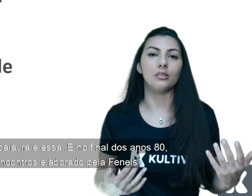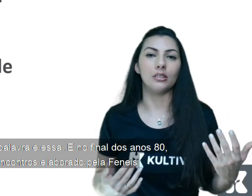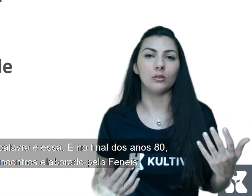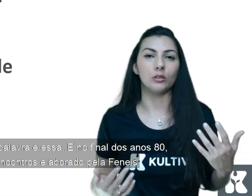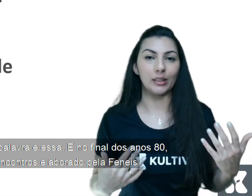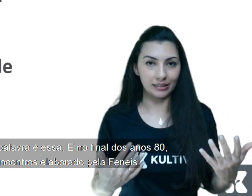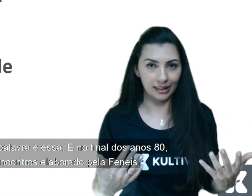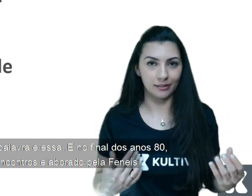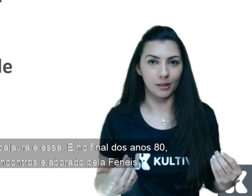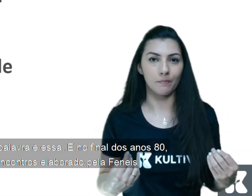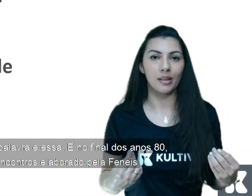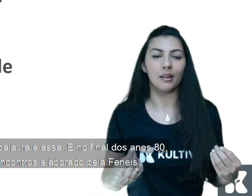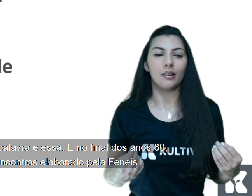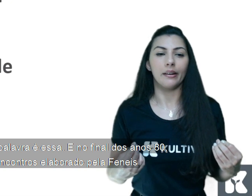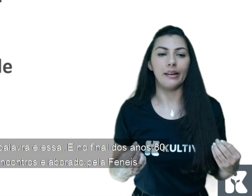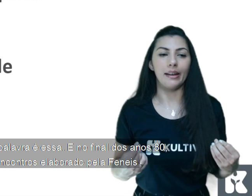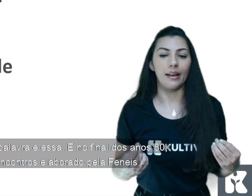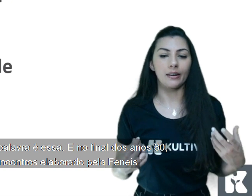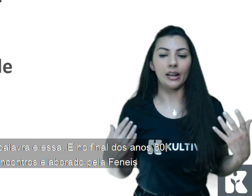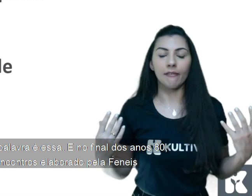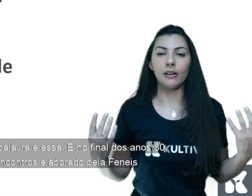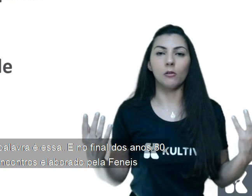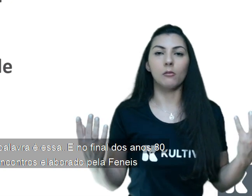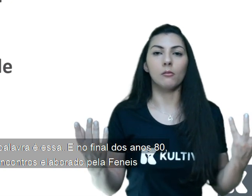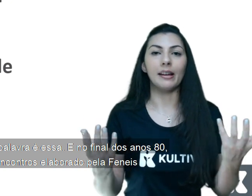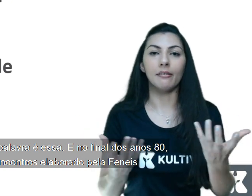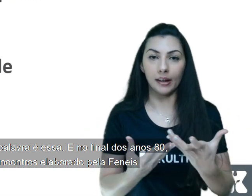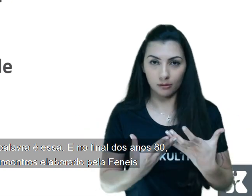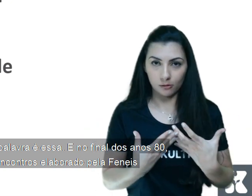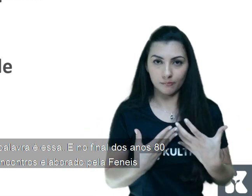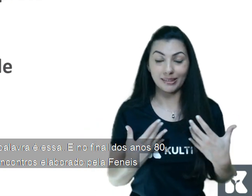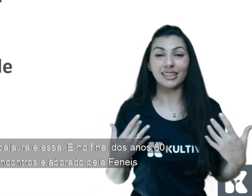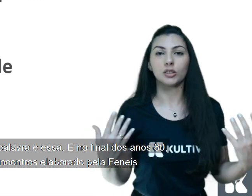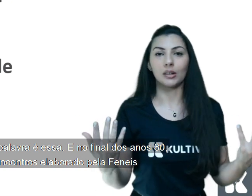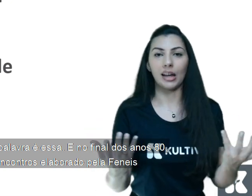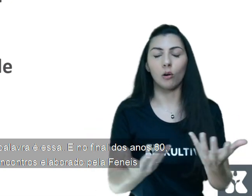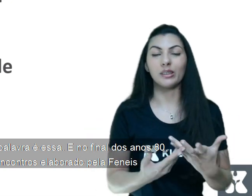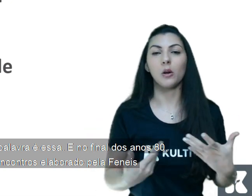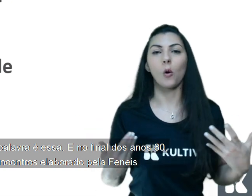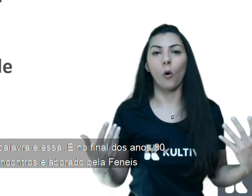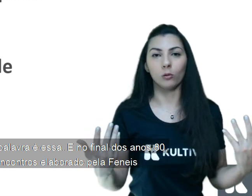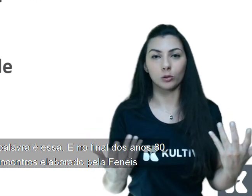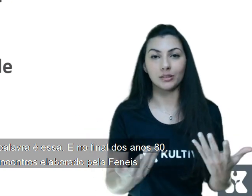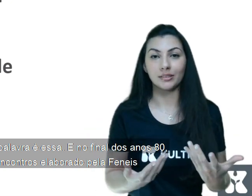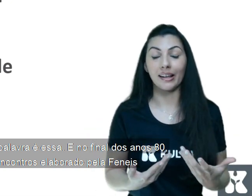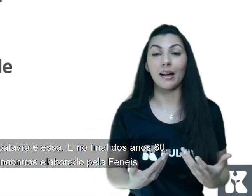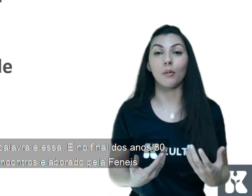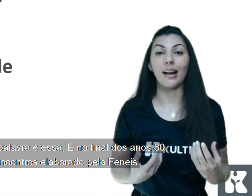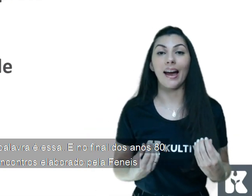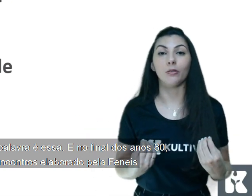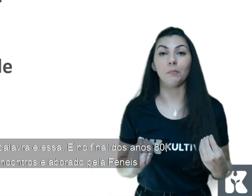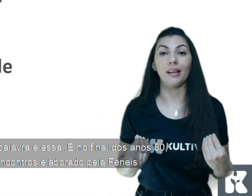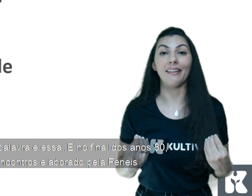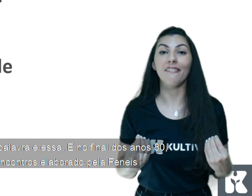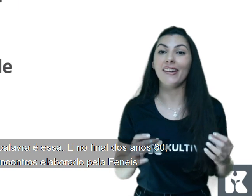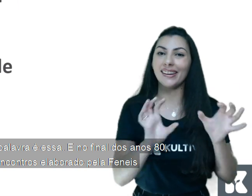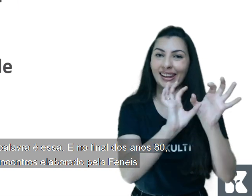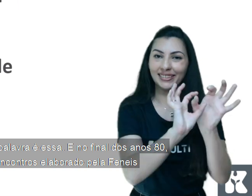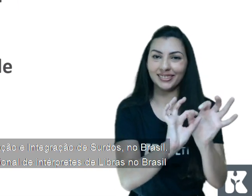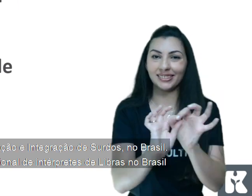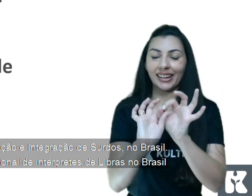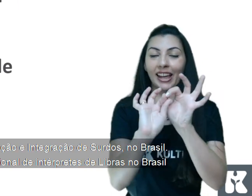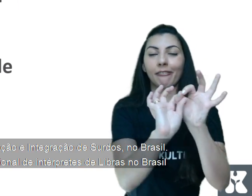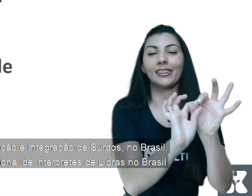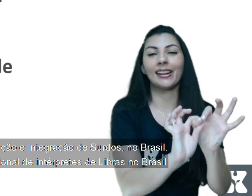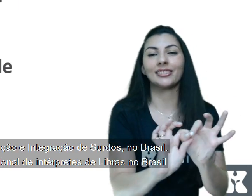final dos anos 80, teve um evento nacional de encontros elaborado pela